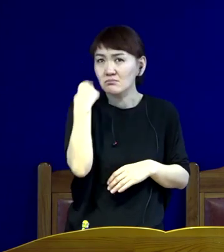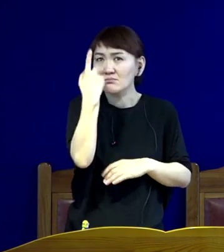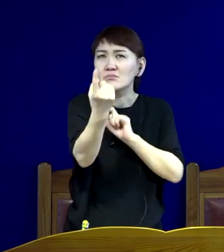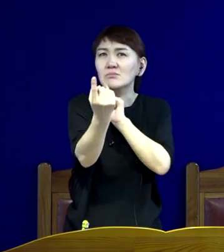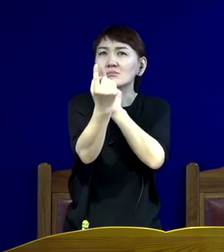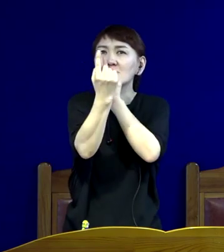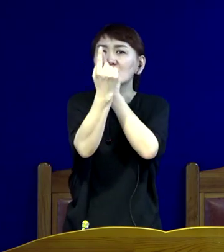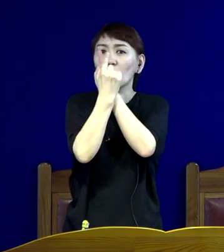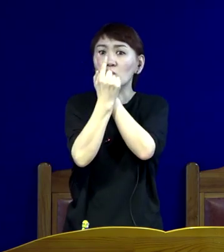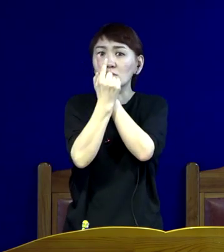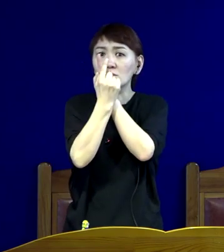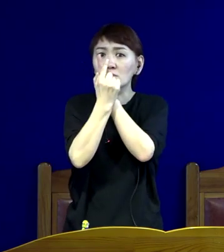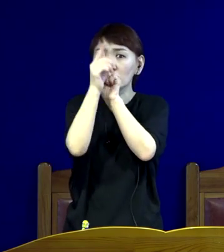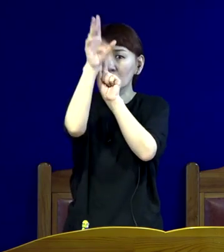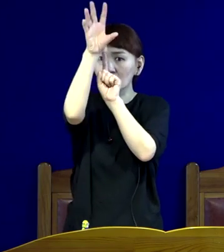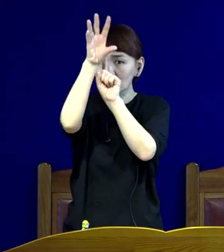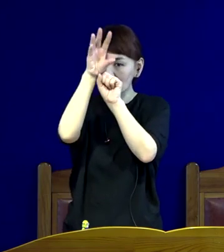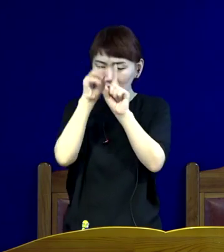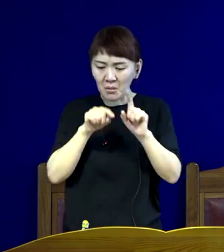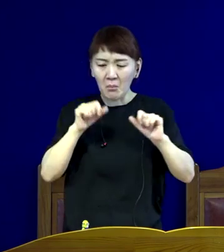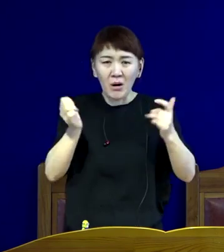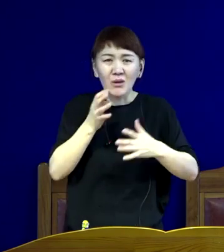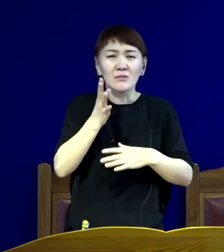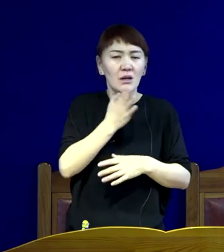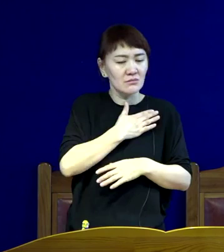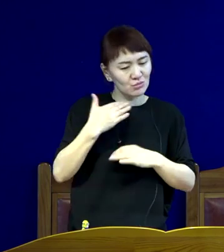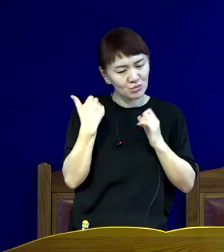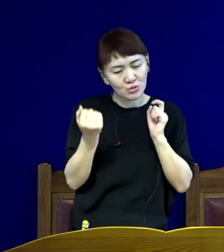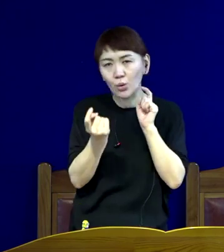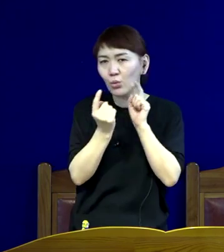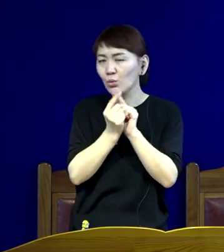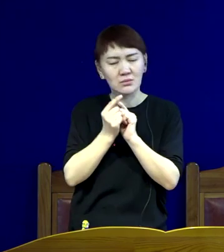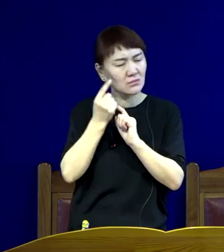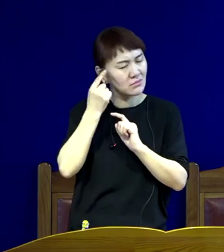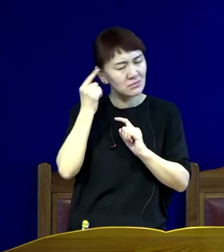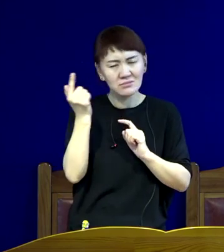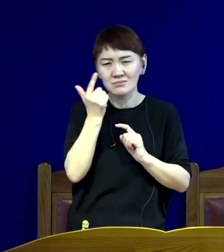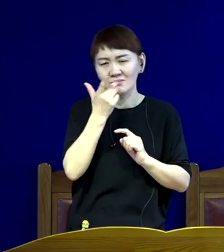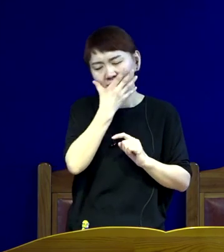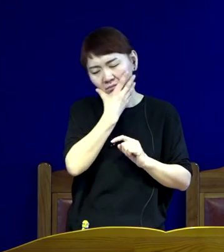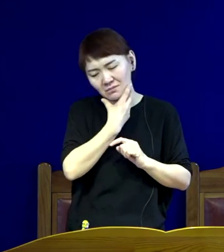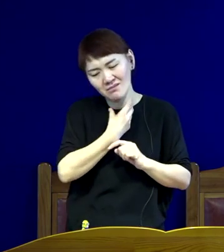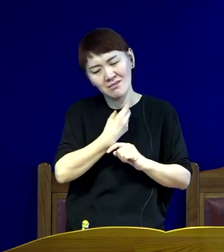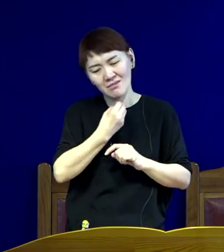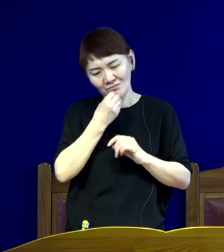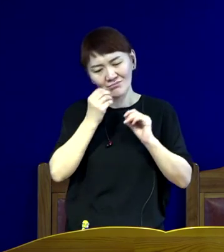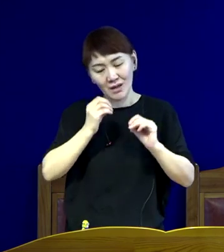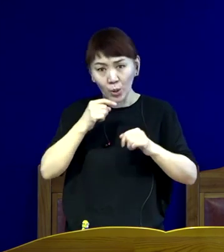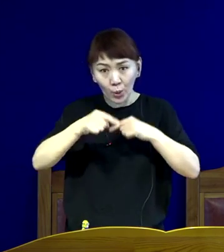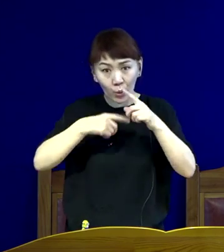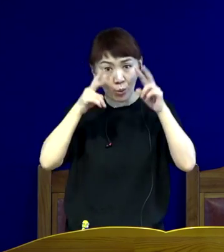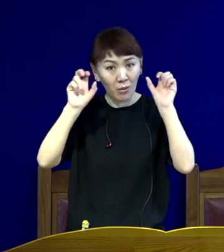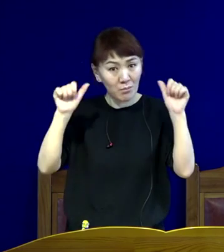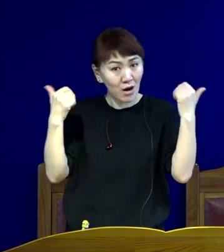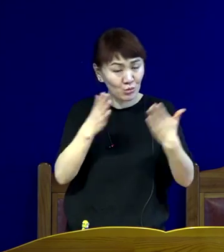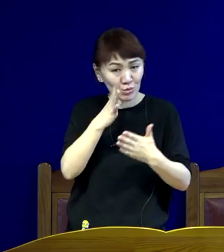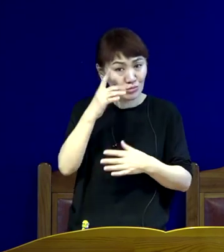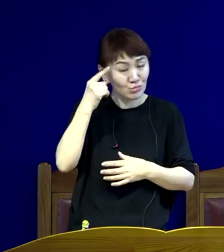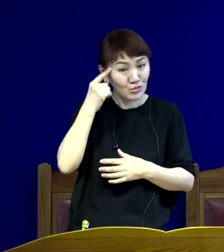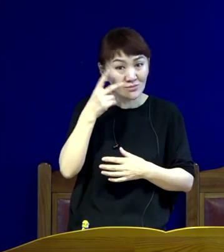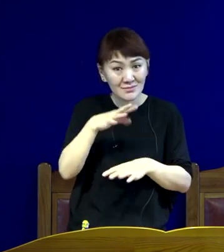болох вэ? Сайхан болох вэ гэдэг магтан дуу байдаг шүү дээ. Энэ магтан дууг сонсч байгаагүй юу? Эзнийг бодох